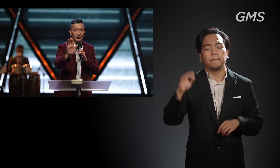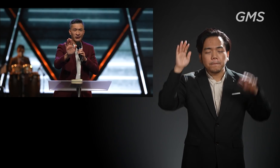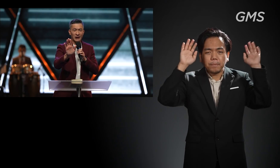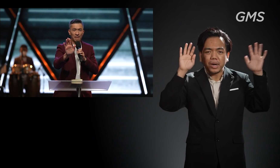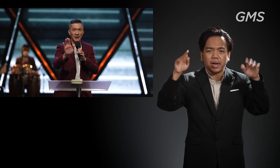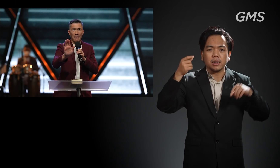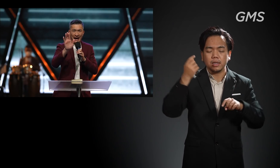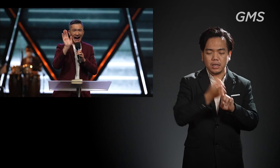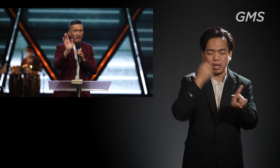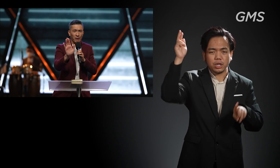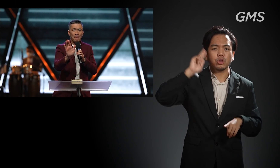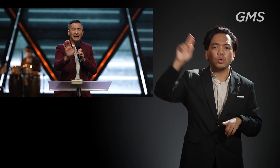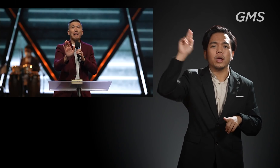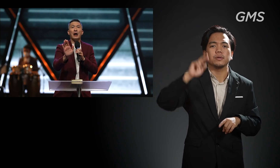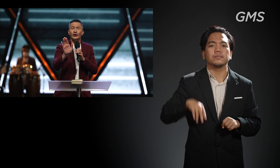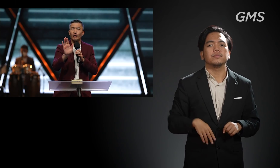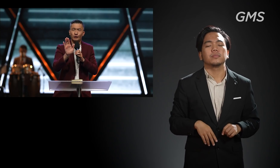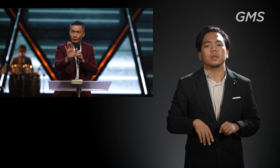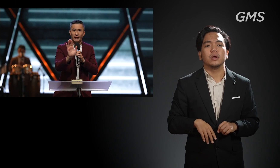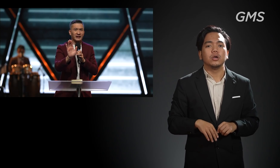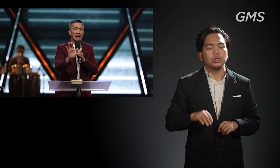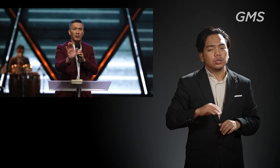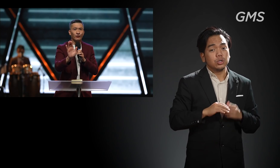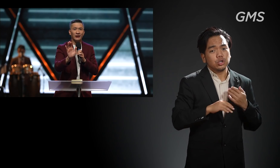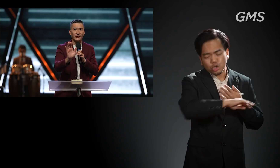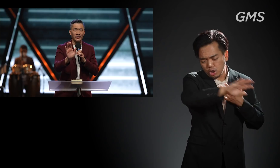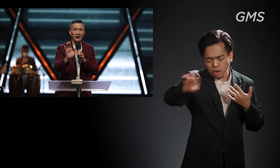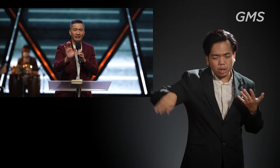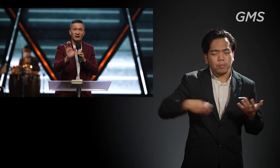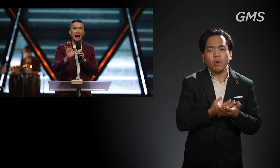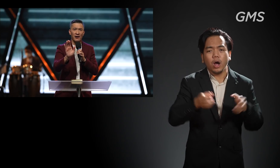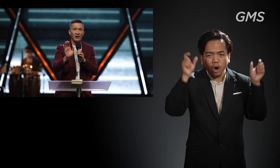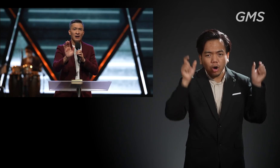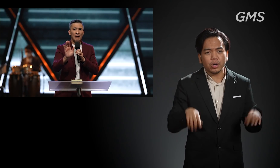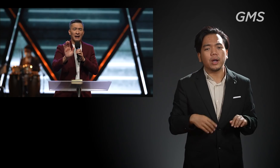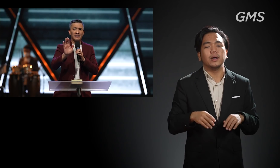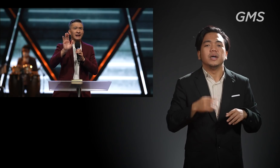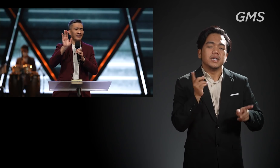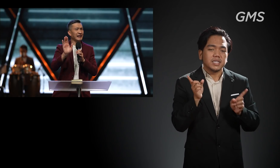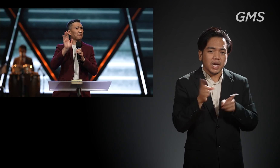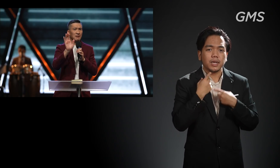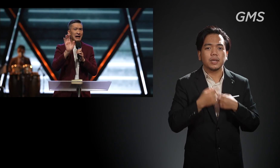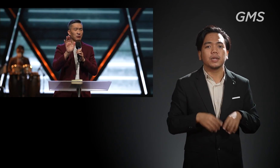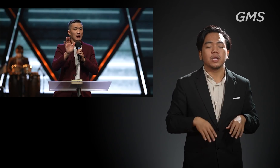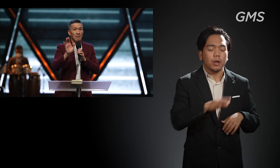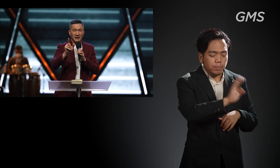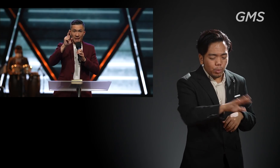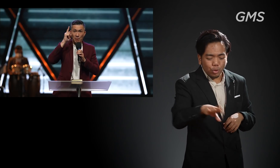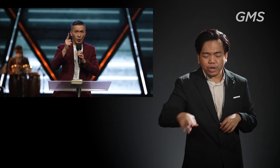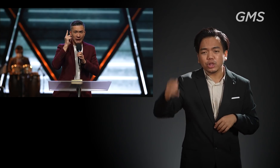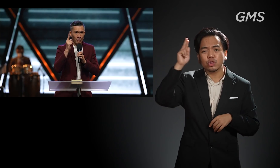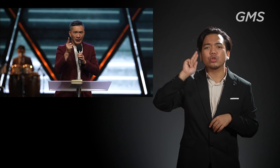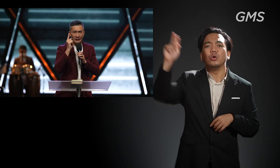in Jesus' name. May everyone become your true disciple, Jesus, in this matter. Biarkan setiap jemaat-Mu